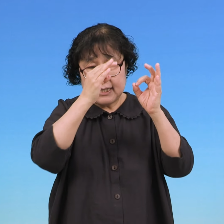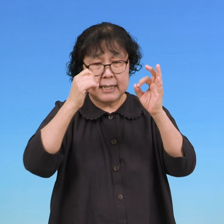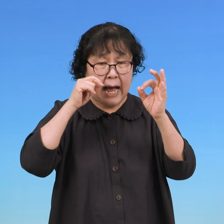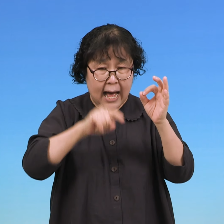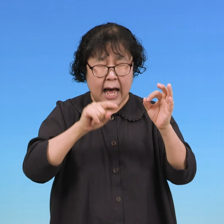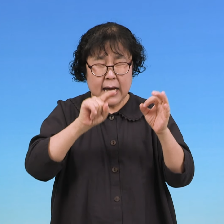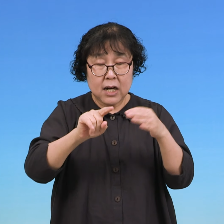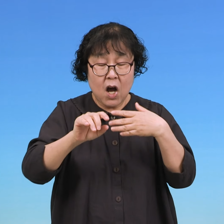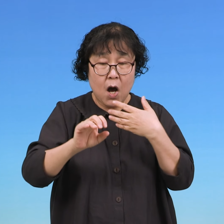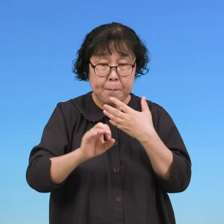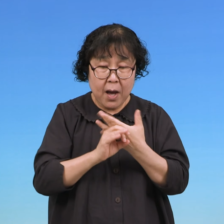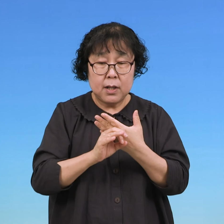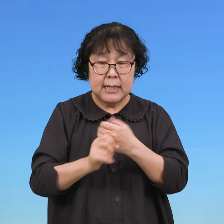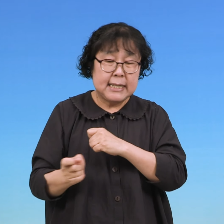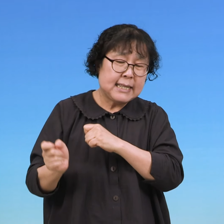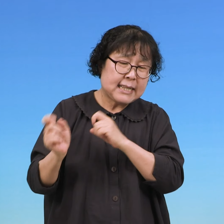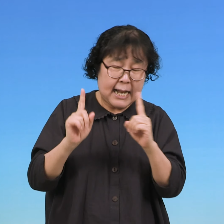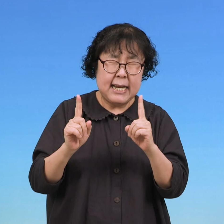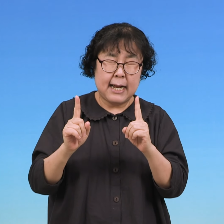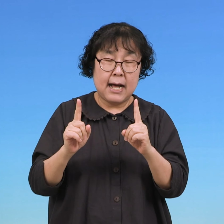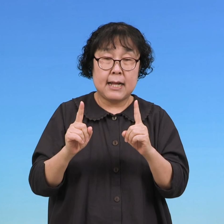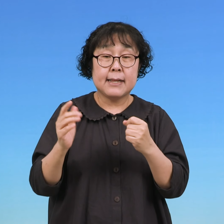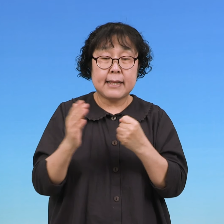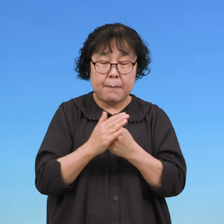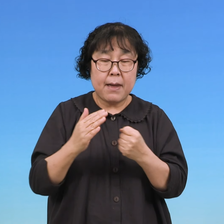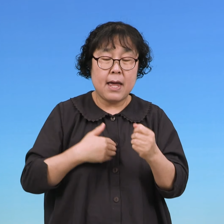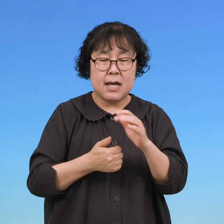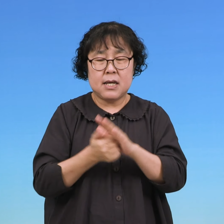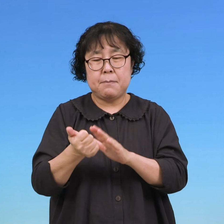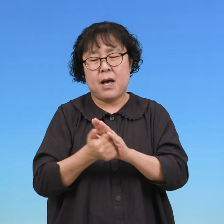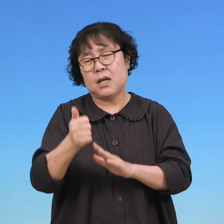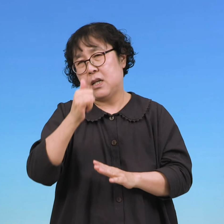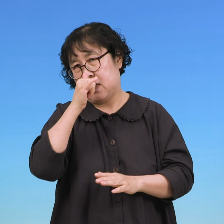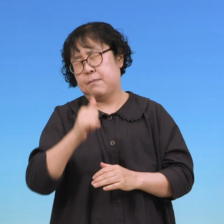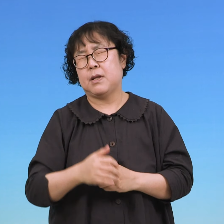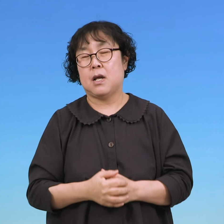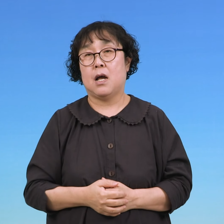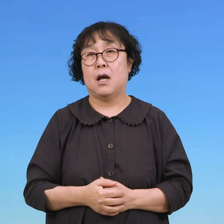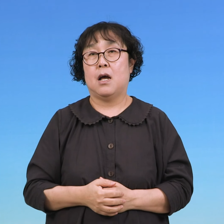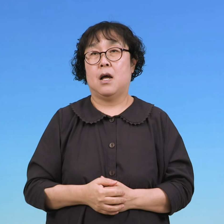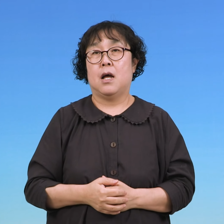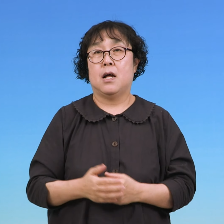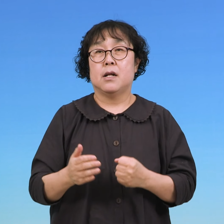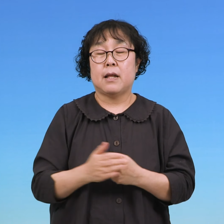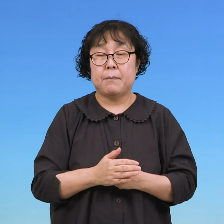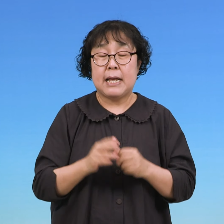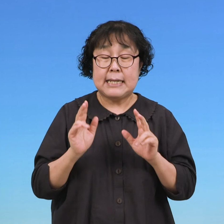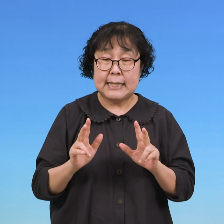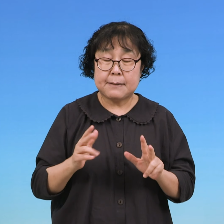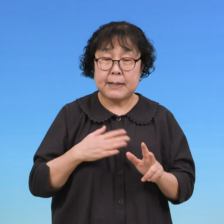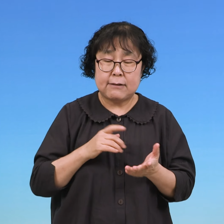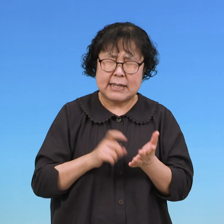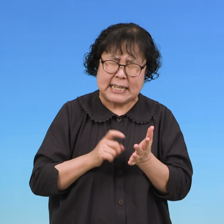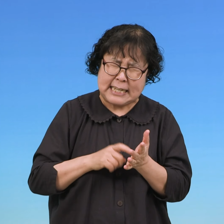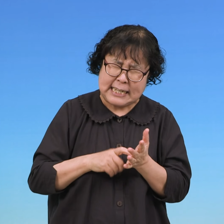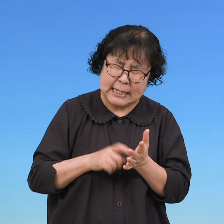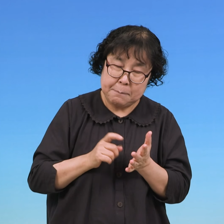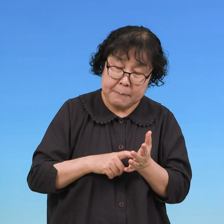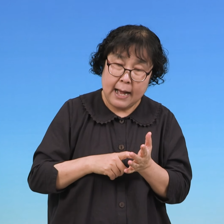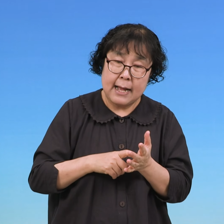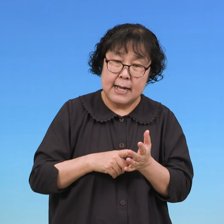살리라. 이런 의미에서 여러분 오늘 저는요 진짜 긴급한 적용 두 가지를